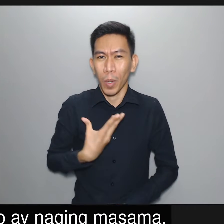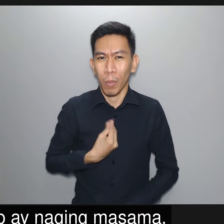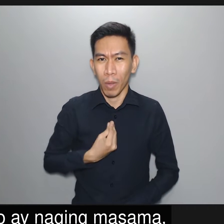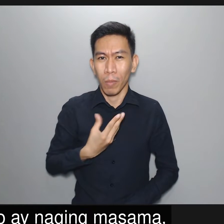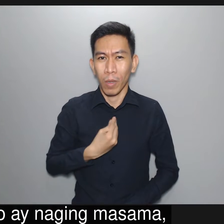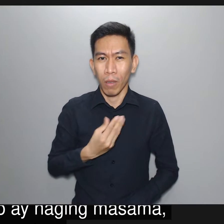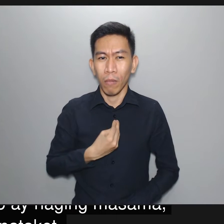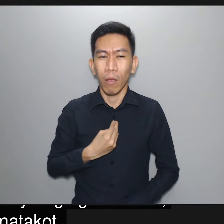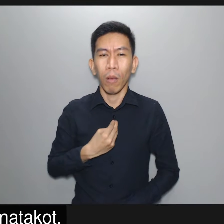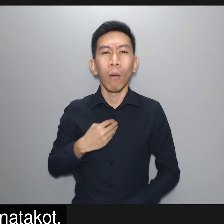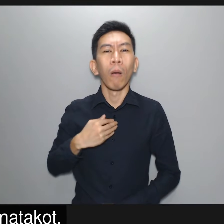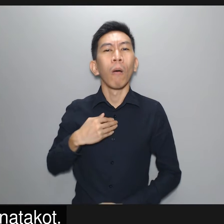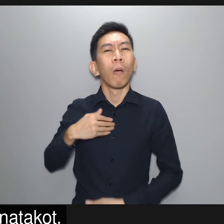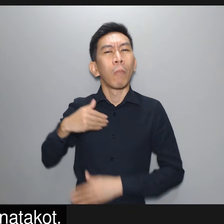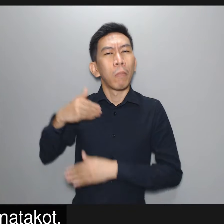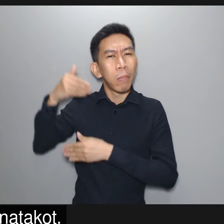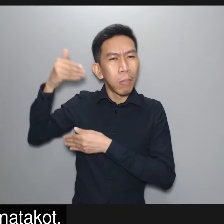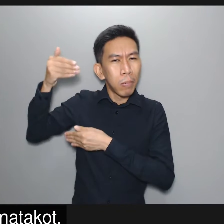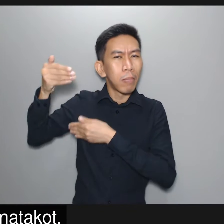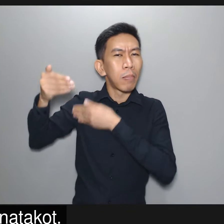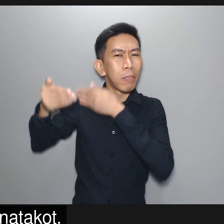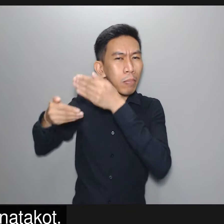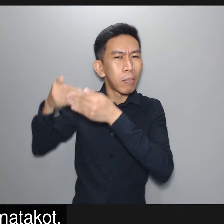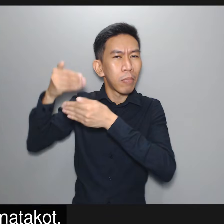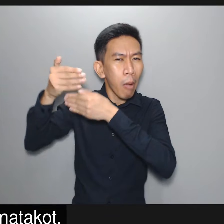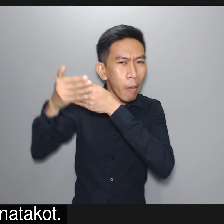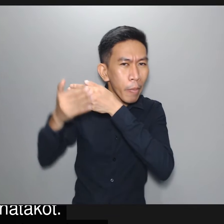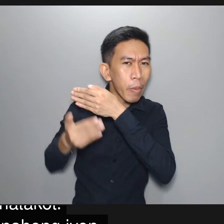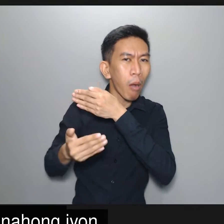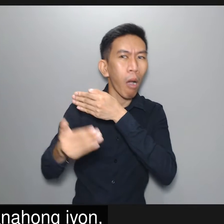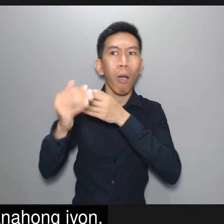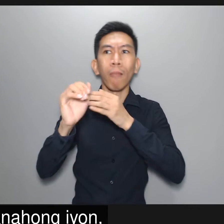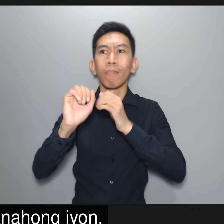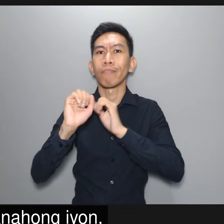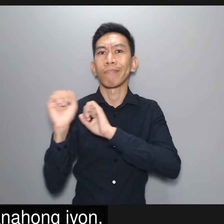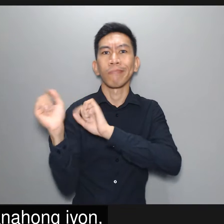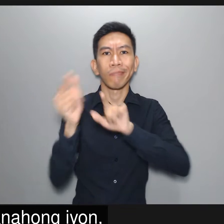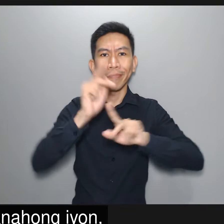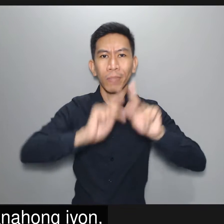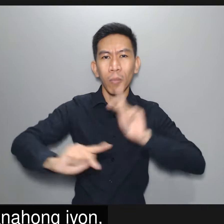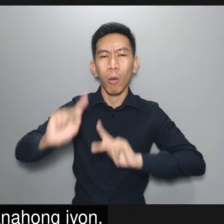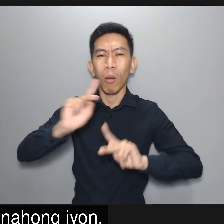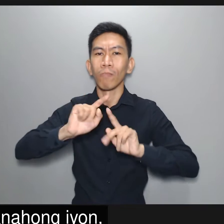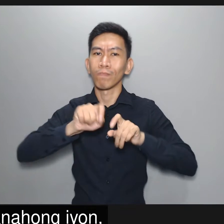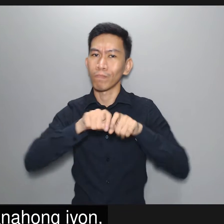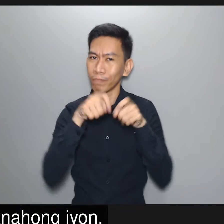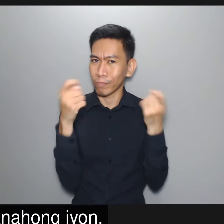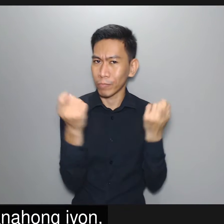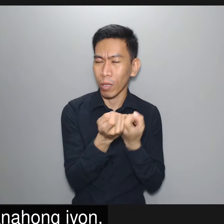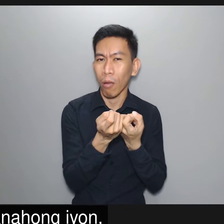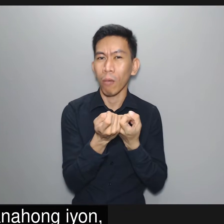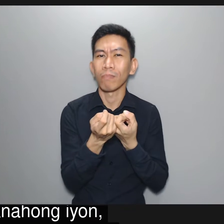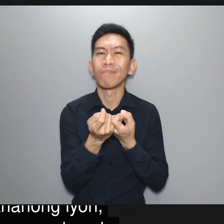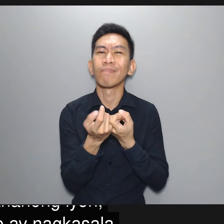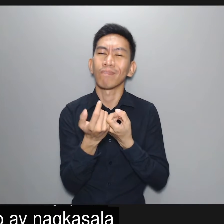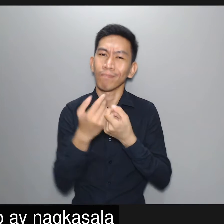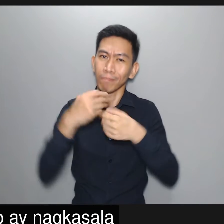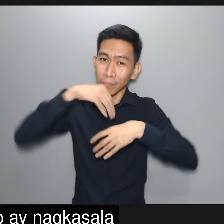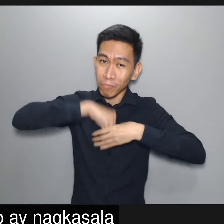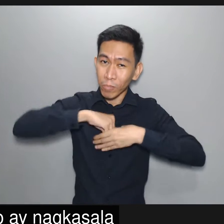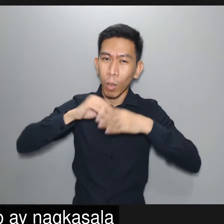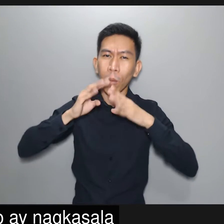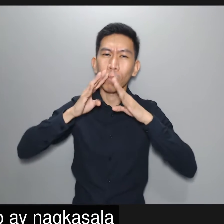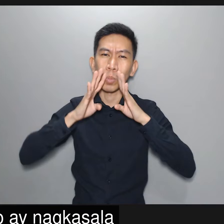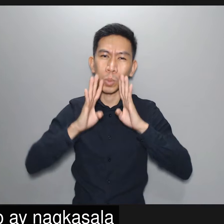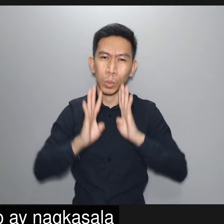noong panahong iyon, lahat ng mga tao ay nagkasala at nagkaroon ng kalungkutan at mga sakit.